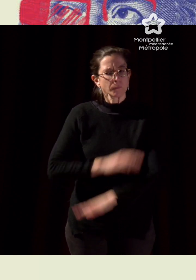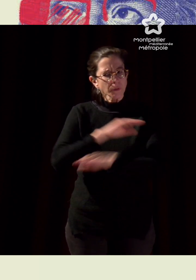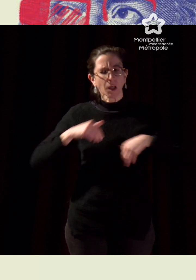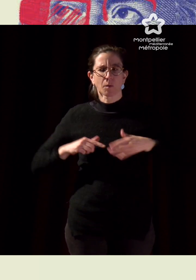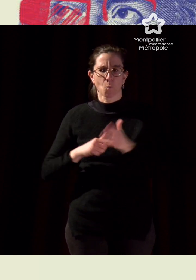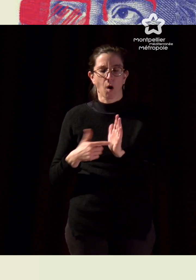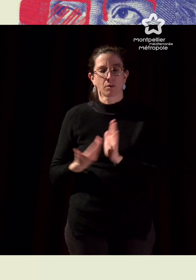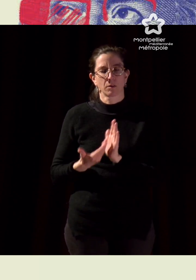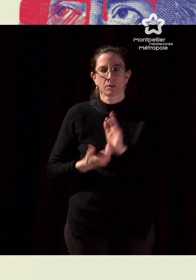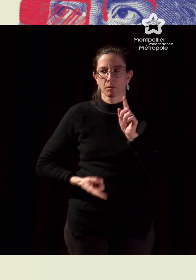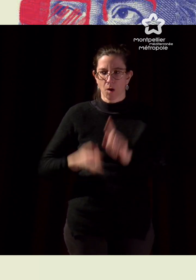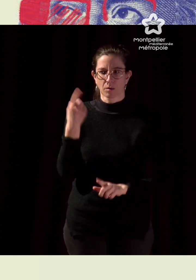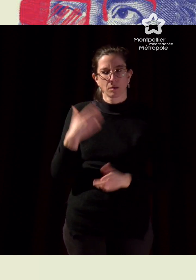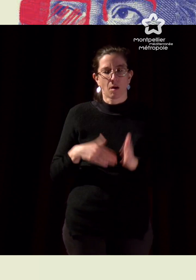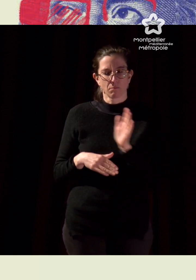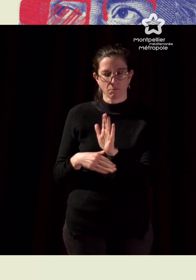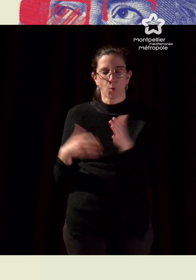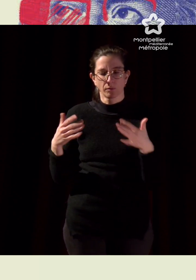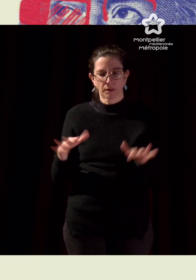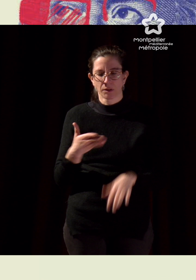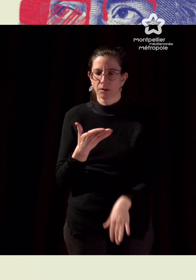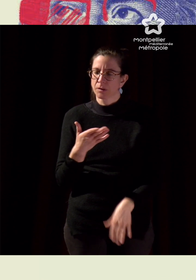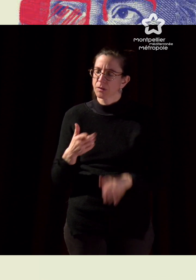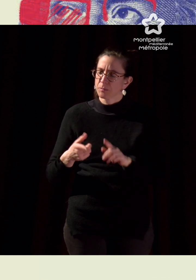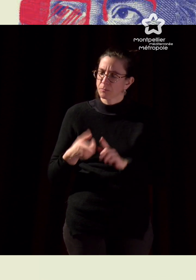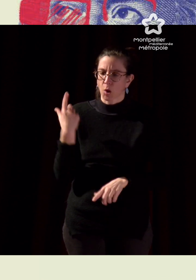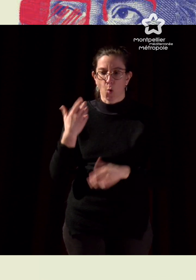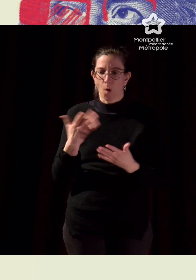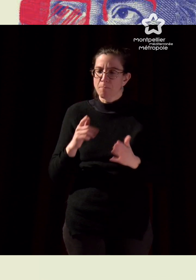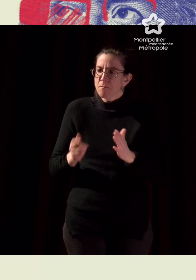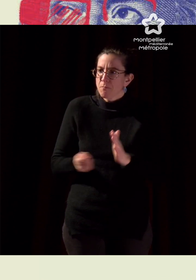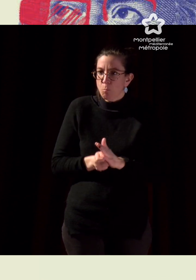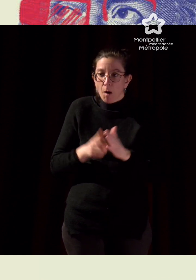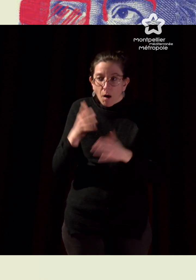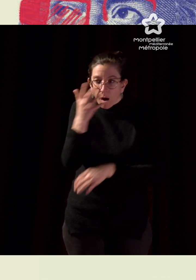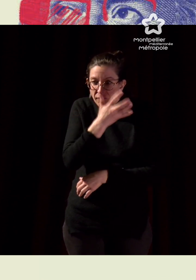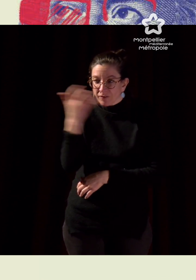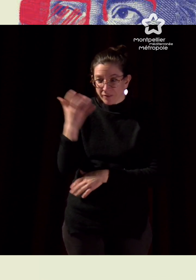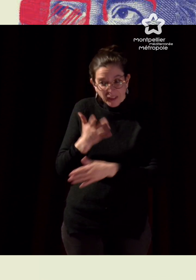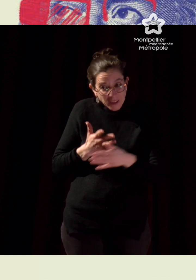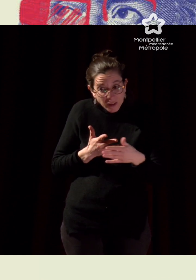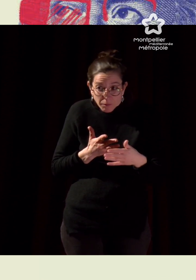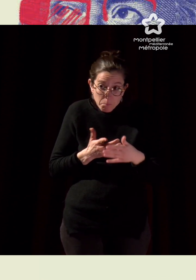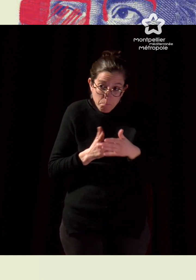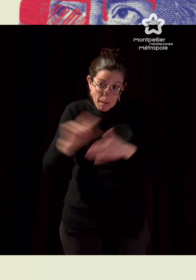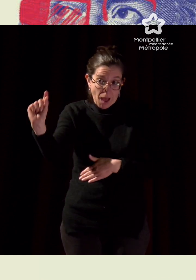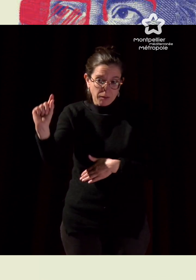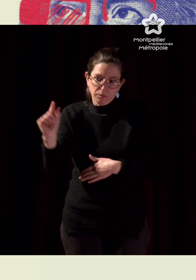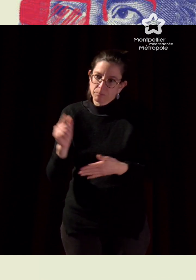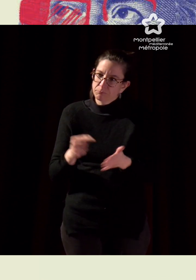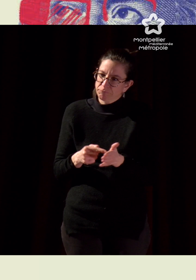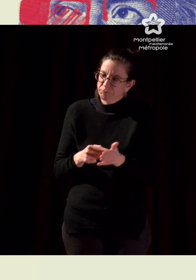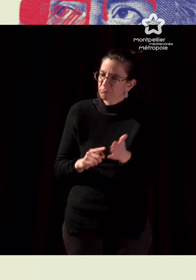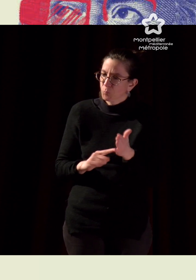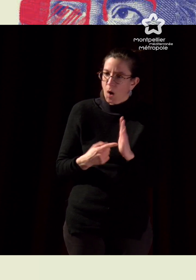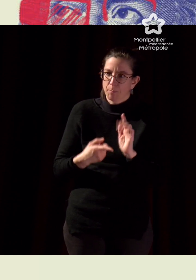important dans l'histoire de notre espèce, c'est cette sortie d'Afrique, ces rencontres, etc. Il y a un deuxième temps majeur